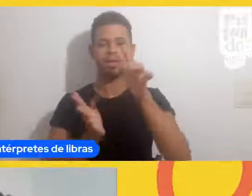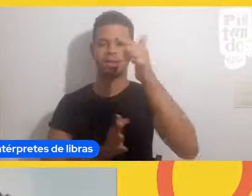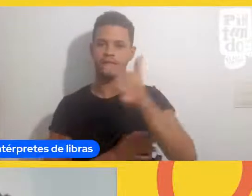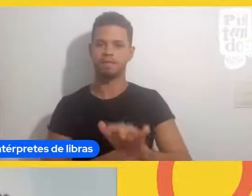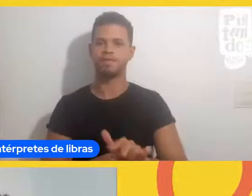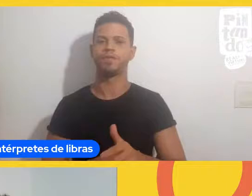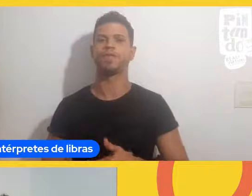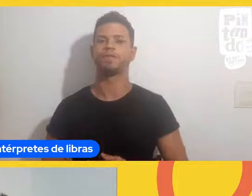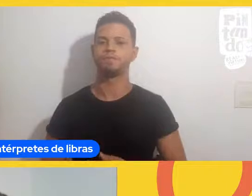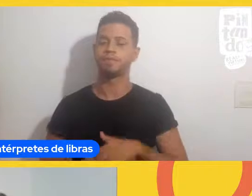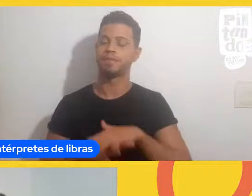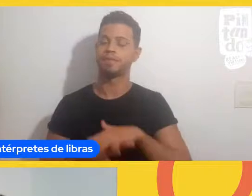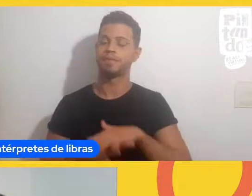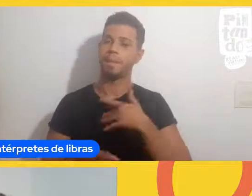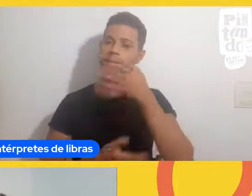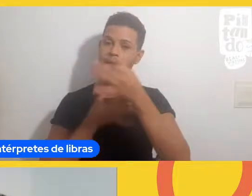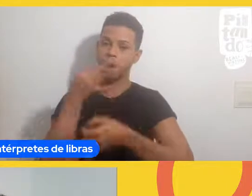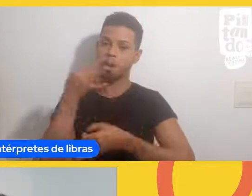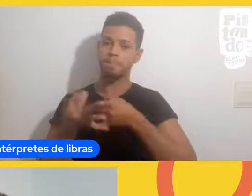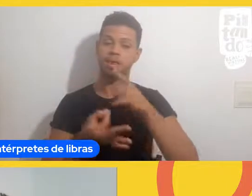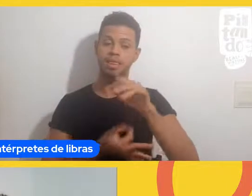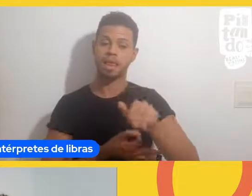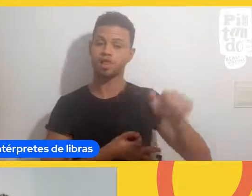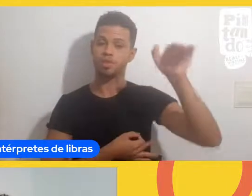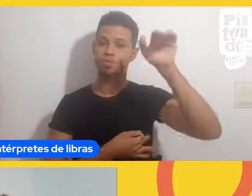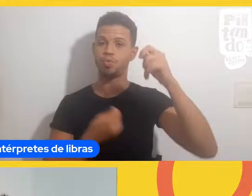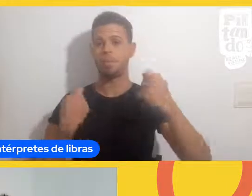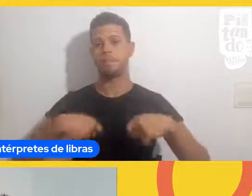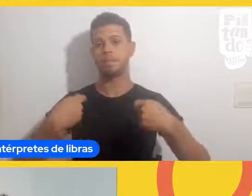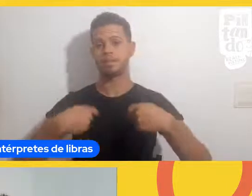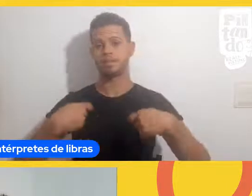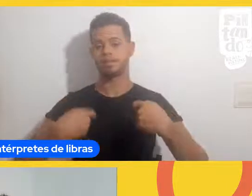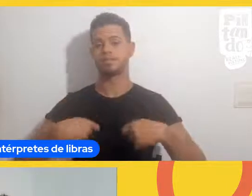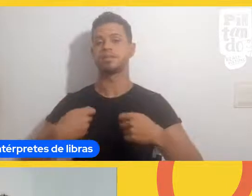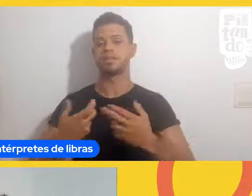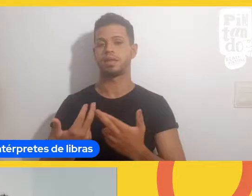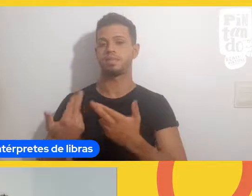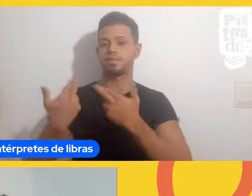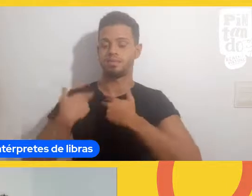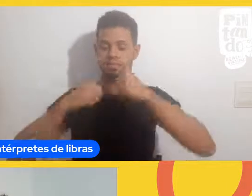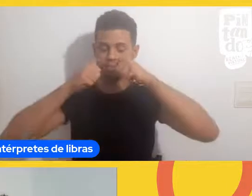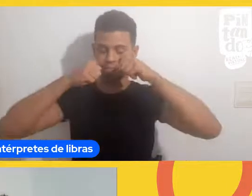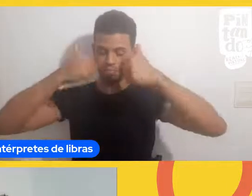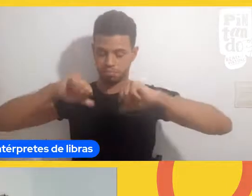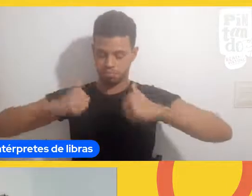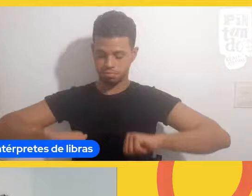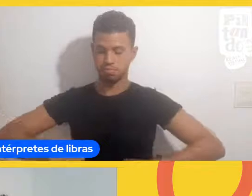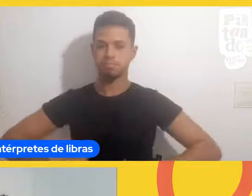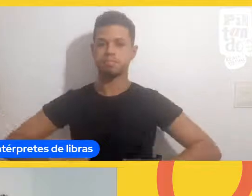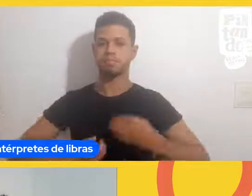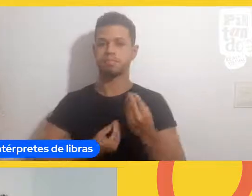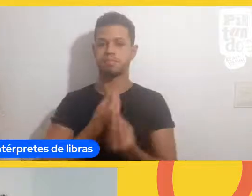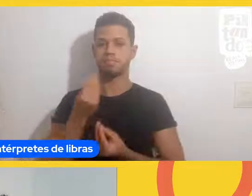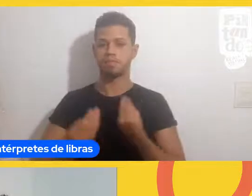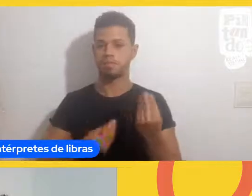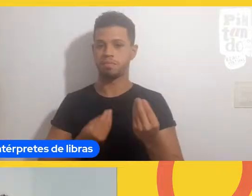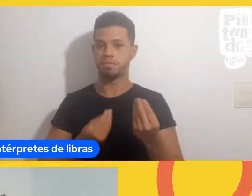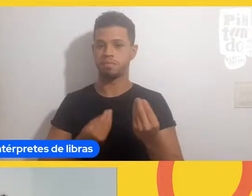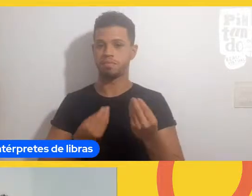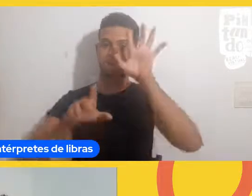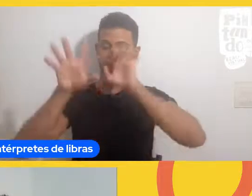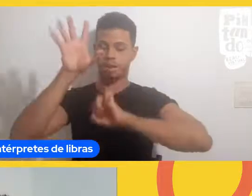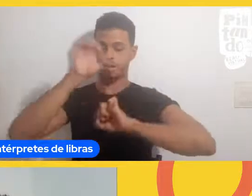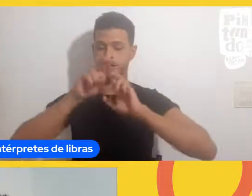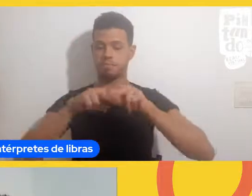a minha dica é de que esse adulto precisa, sim, se vigiar, se policiar, aprender com as